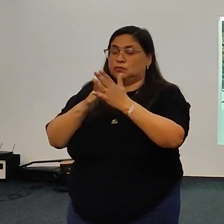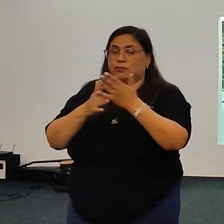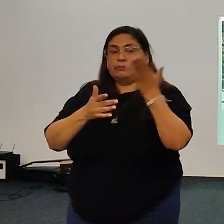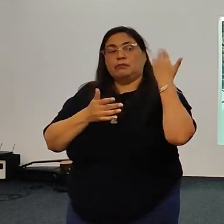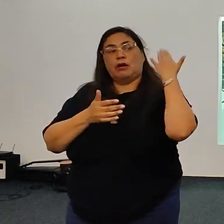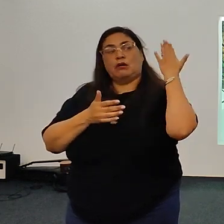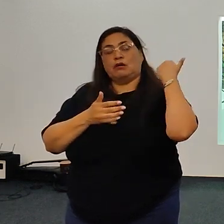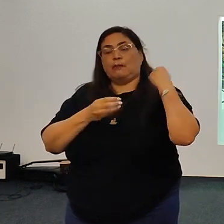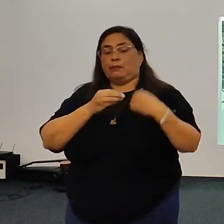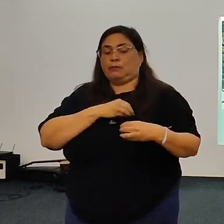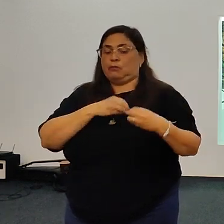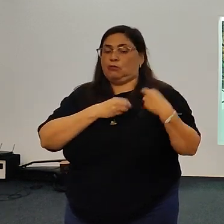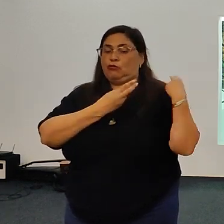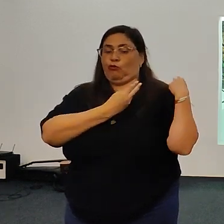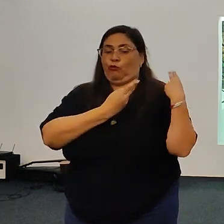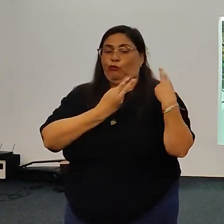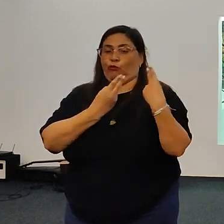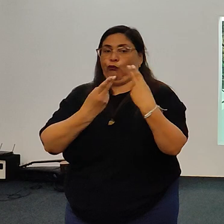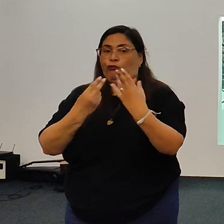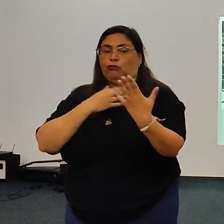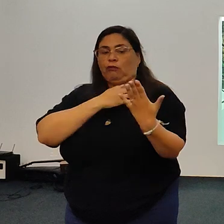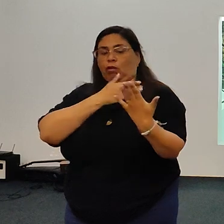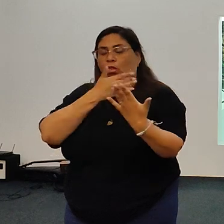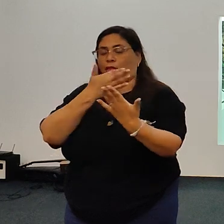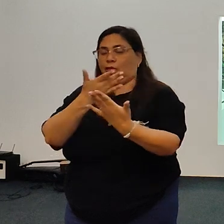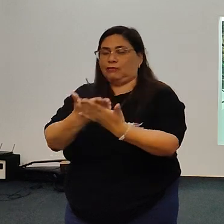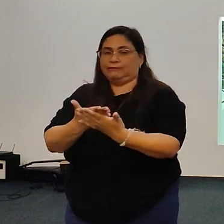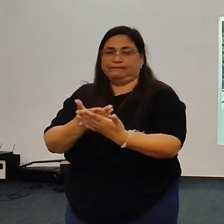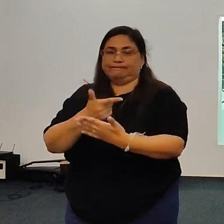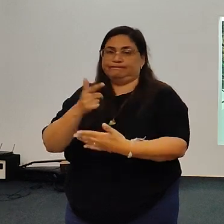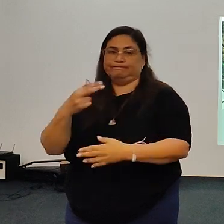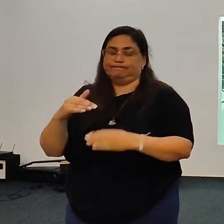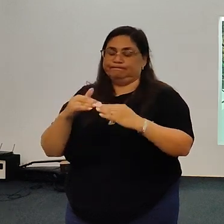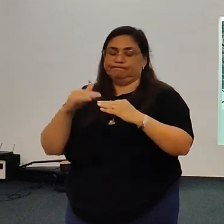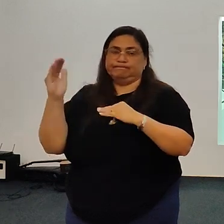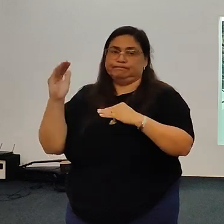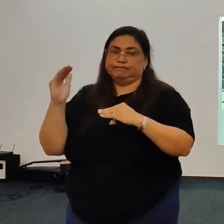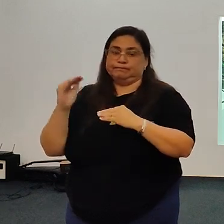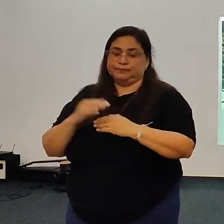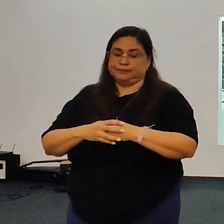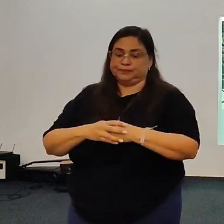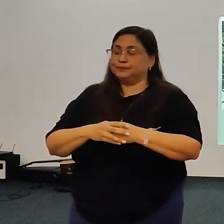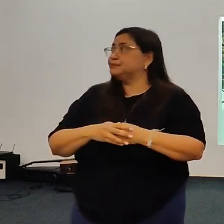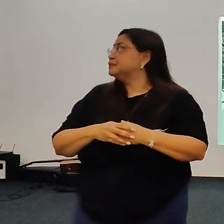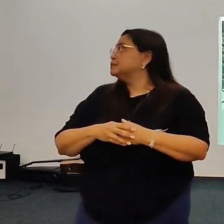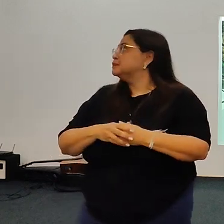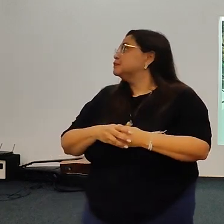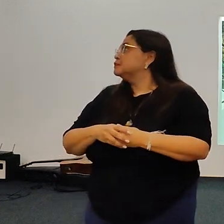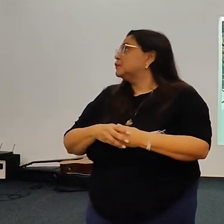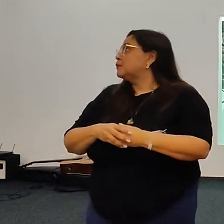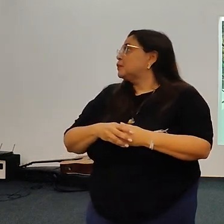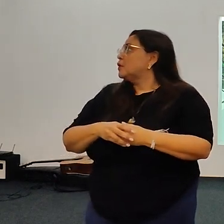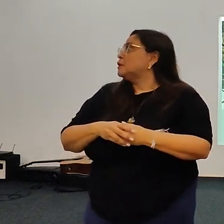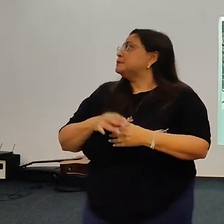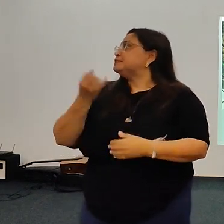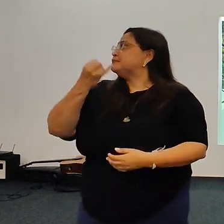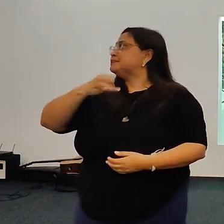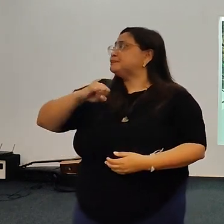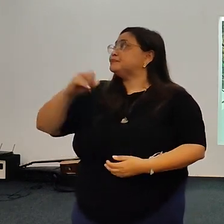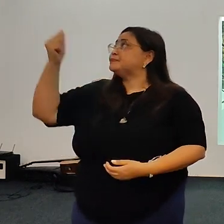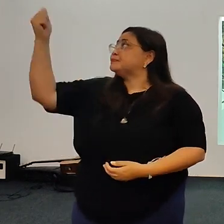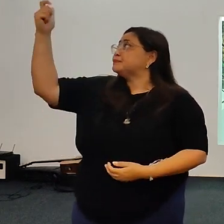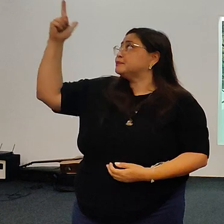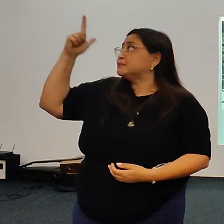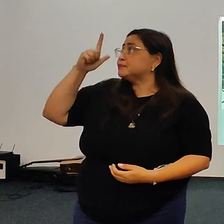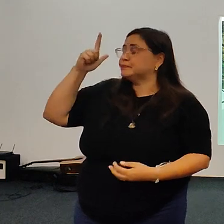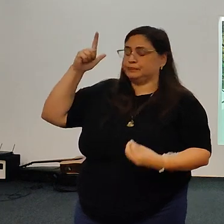homem. Versículo 7, versículo 8, continuamos o nosso texto, diz assim: se porém andarmos na